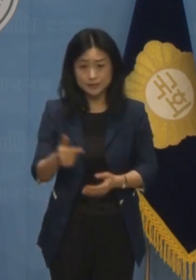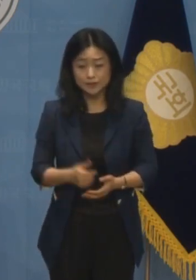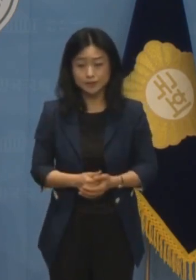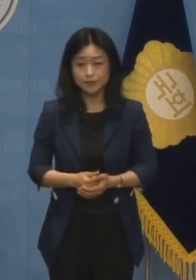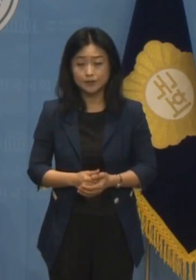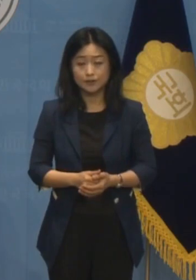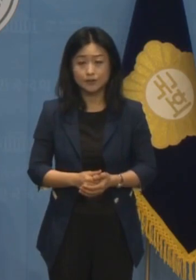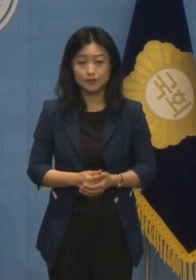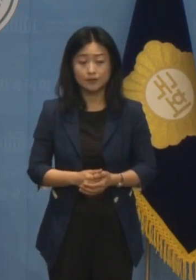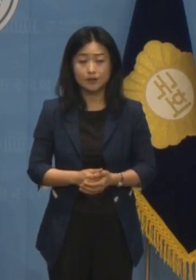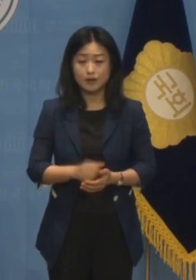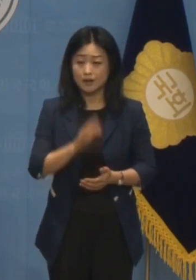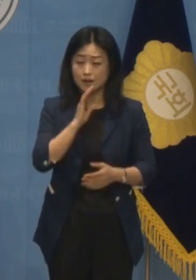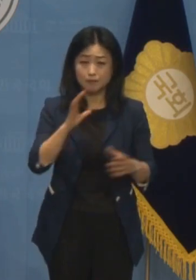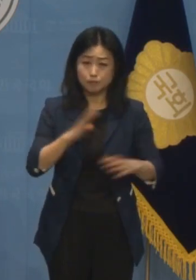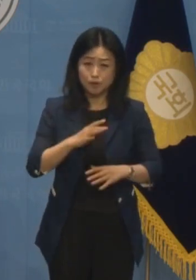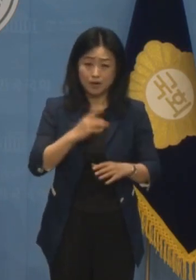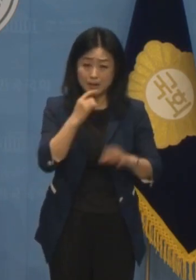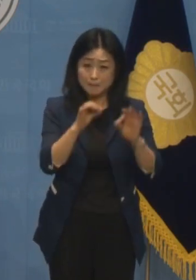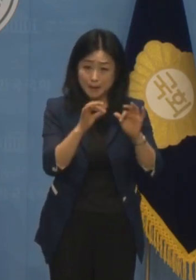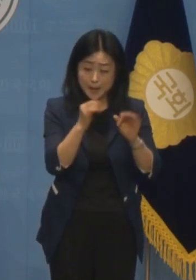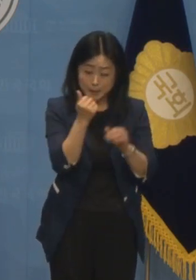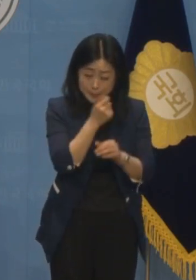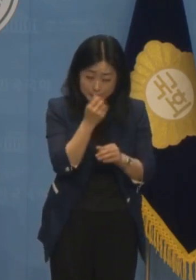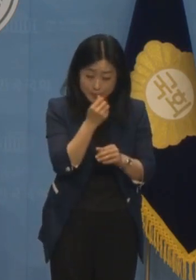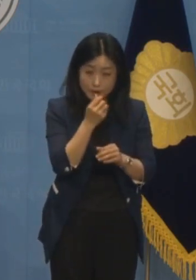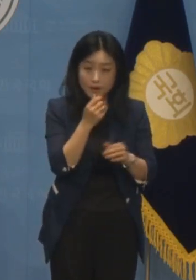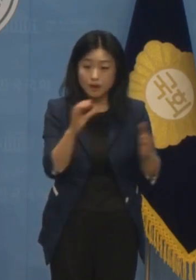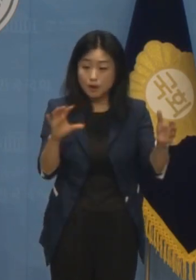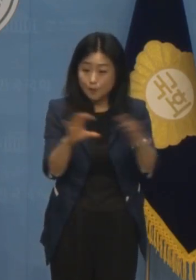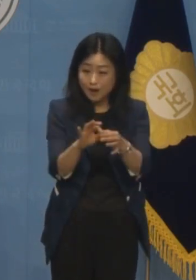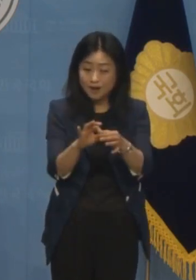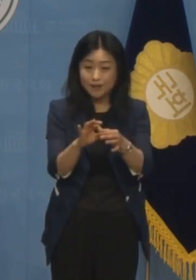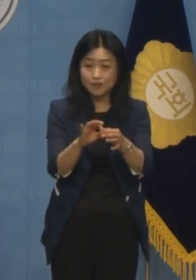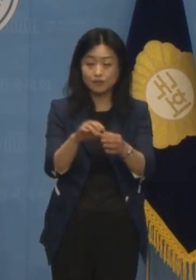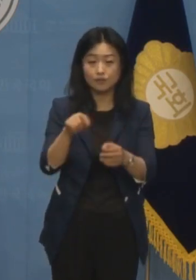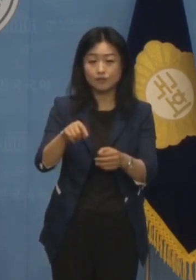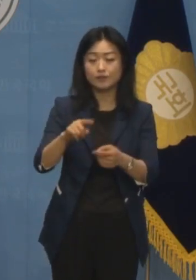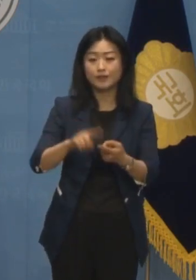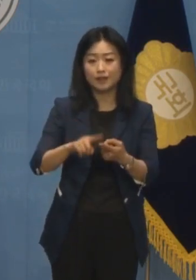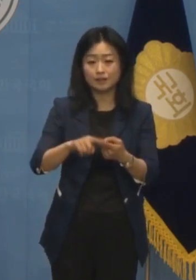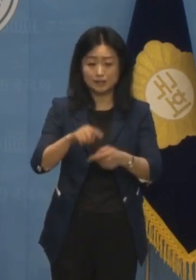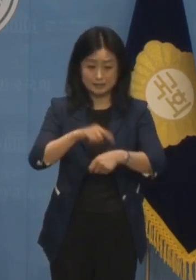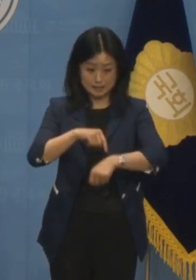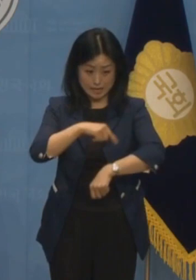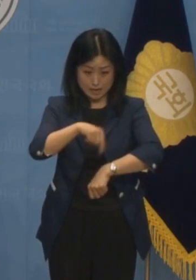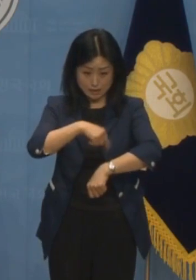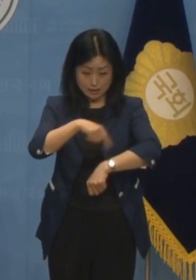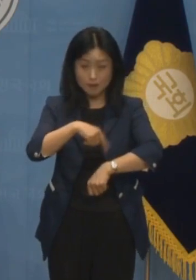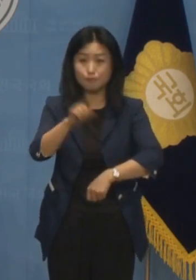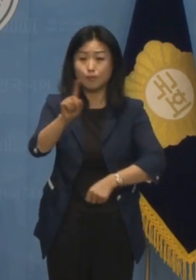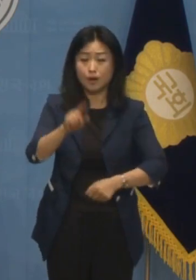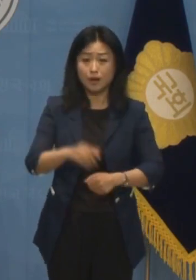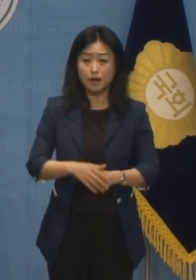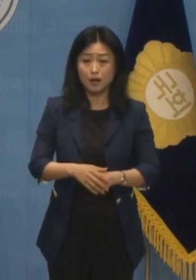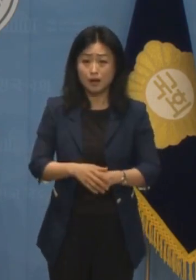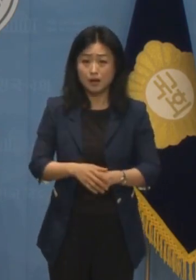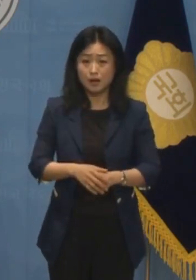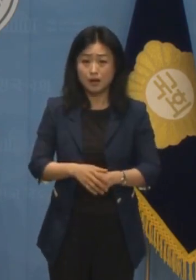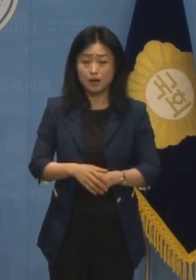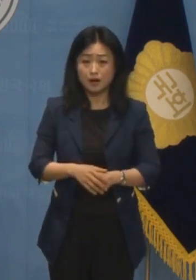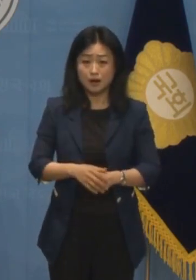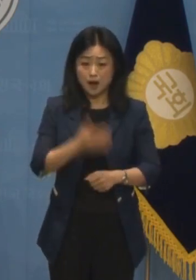것입니다만으로도 한마 연루의혹 시간을 끌수록 상 상상조차 하기